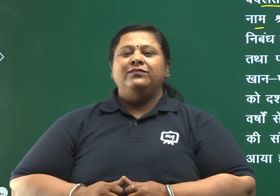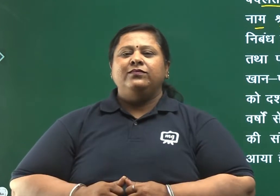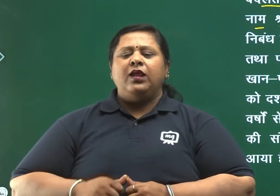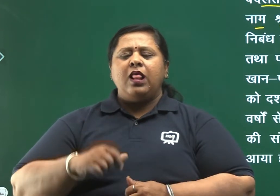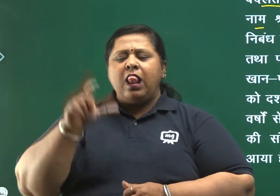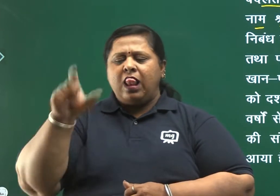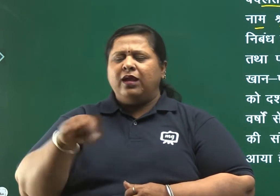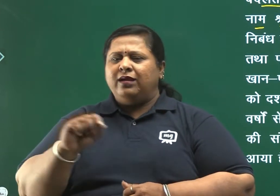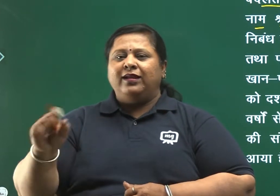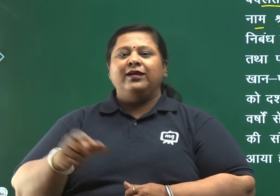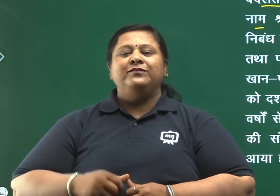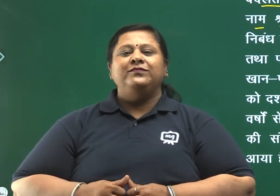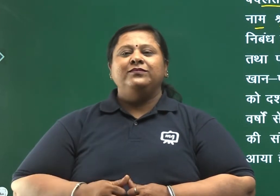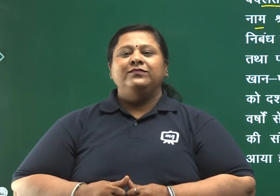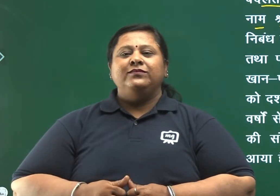लेखक ने